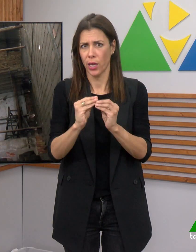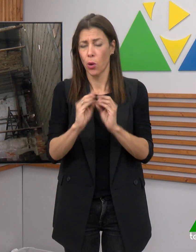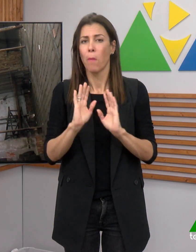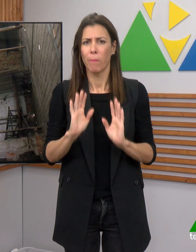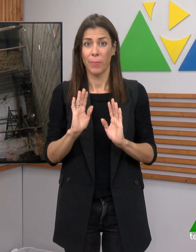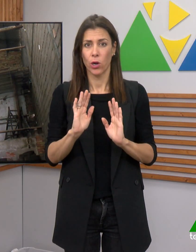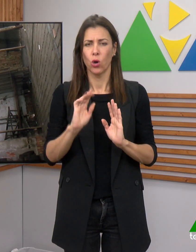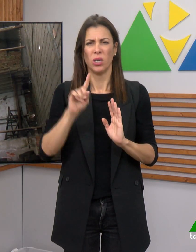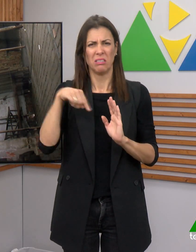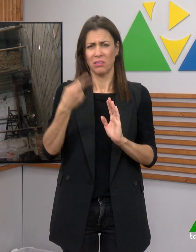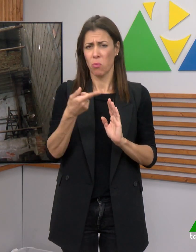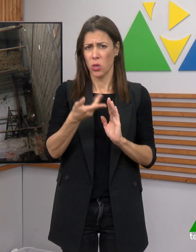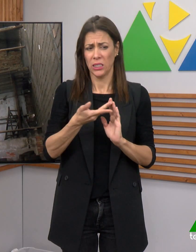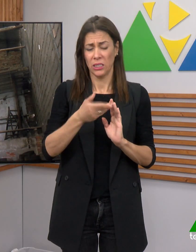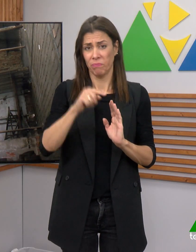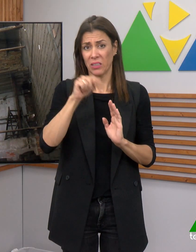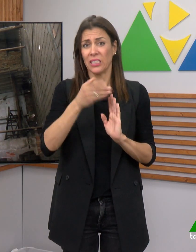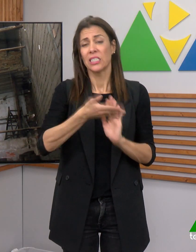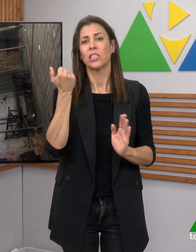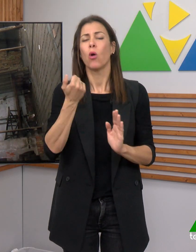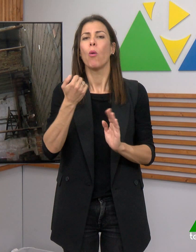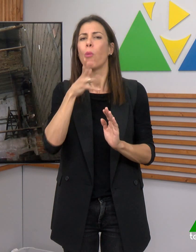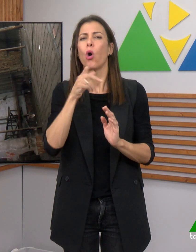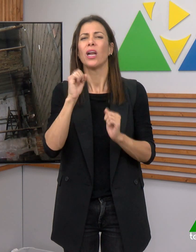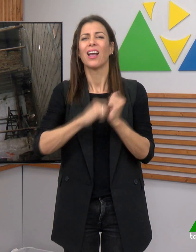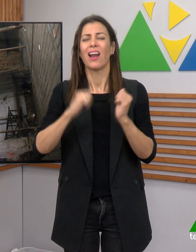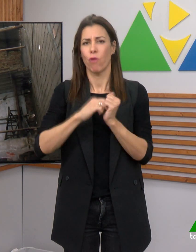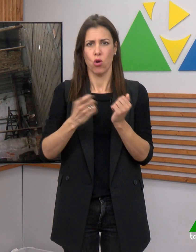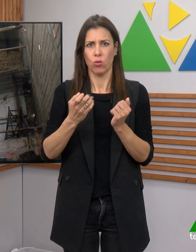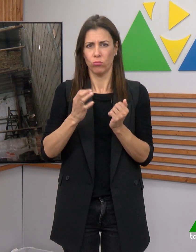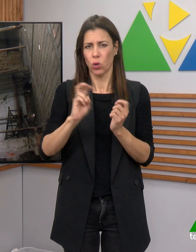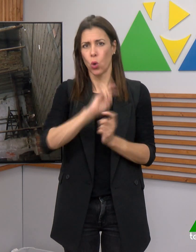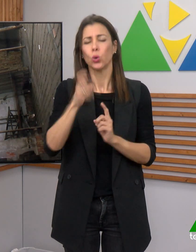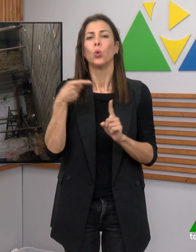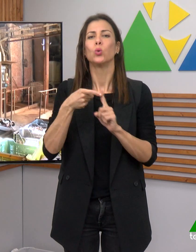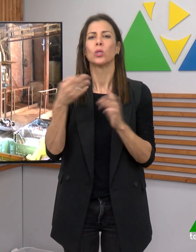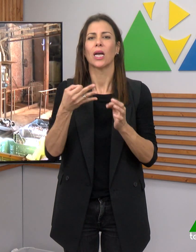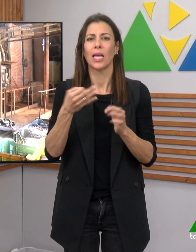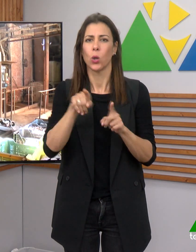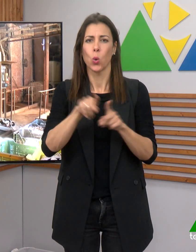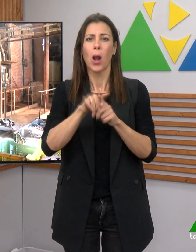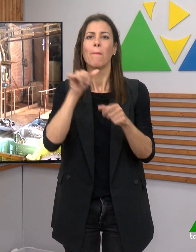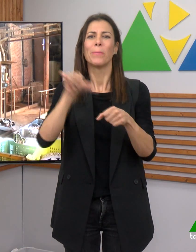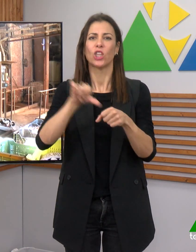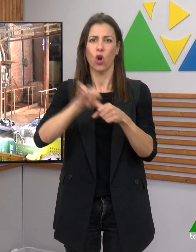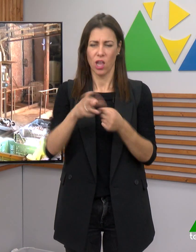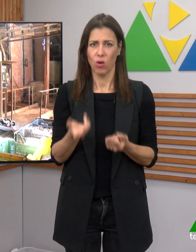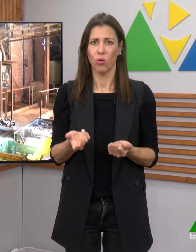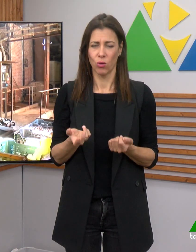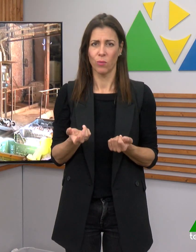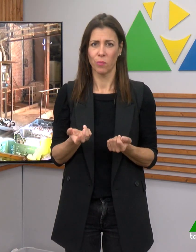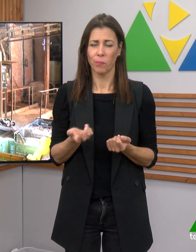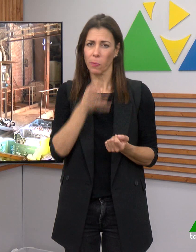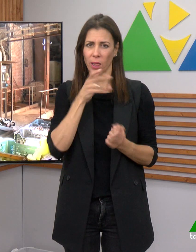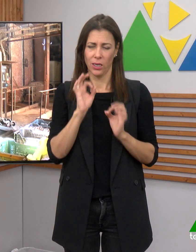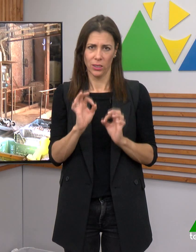esto se quitó y se empezó a usar, en vez de carbón, ya fuel oil, ¿no? Es decir, empezó a usarse petróleo, como el fuel oil, como